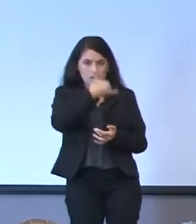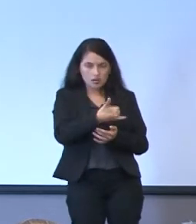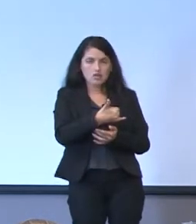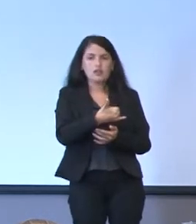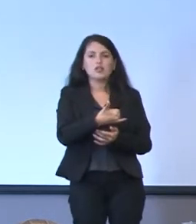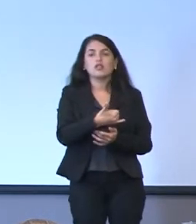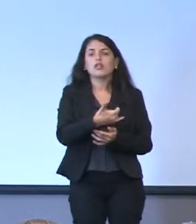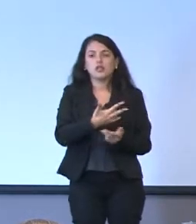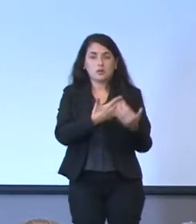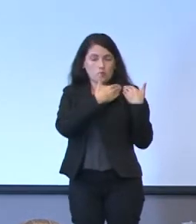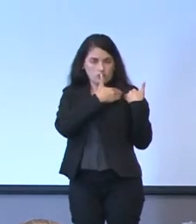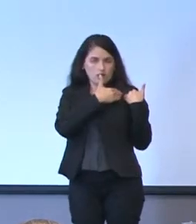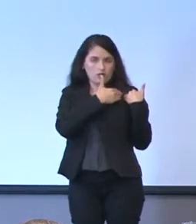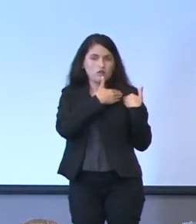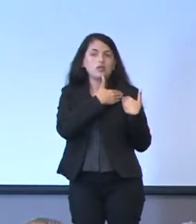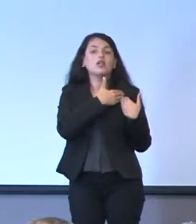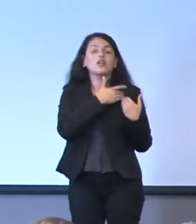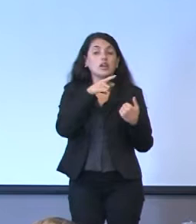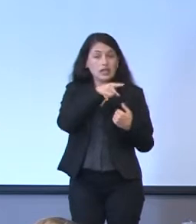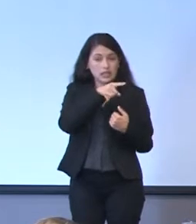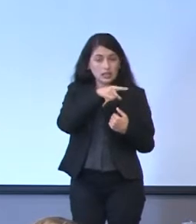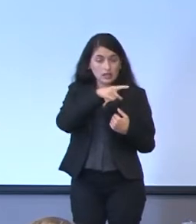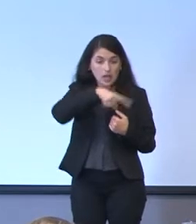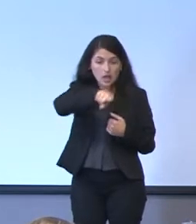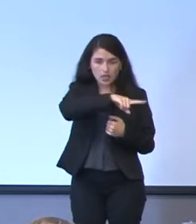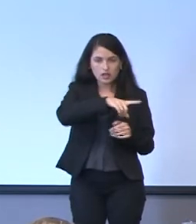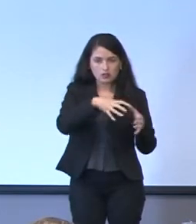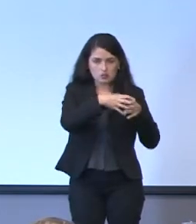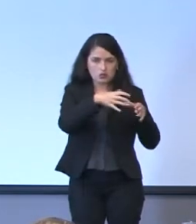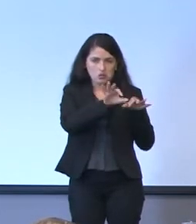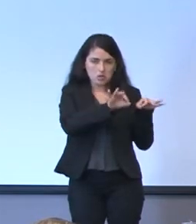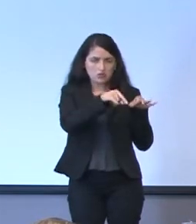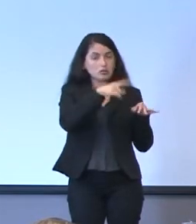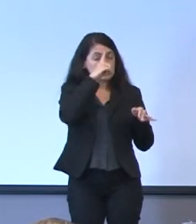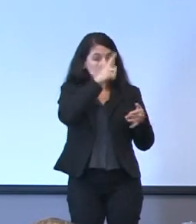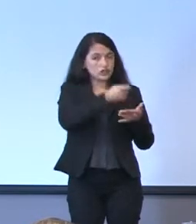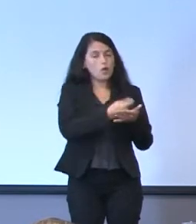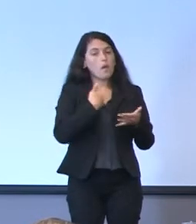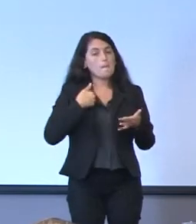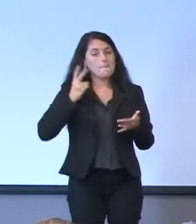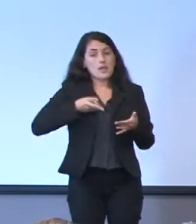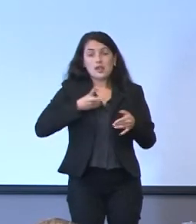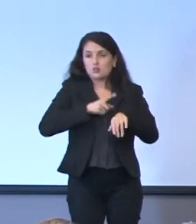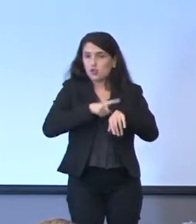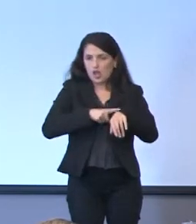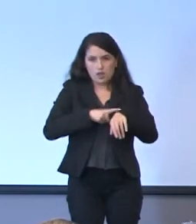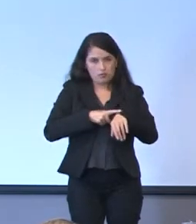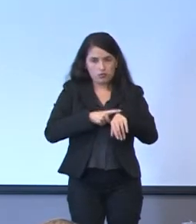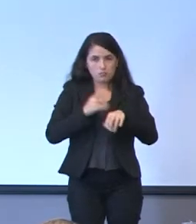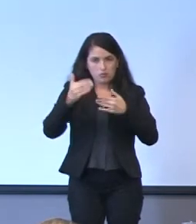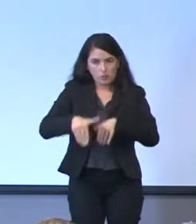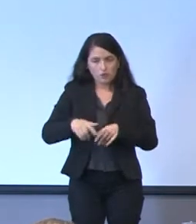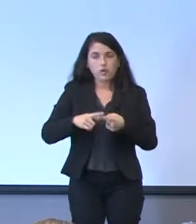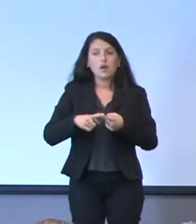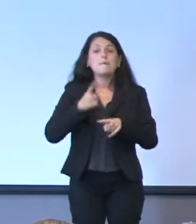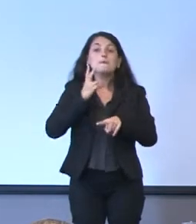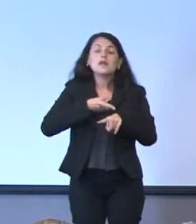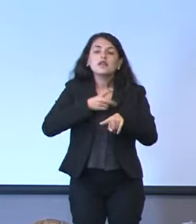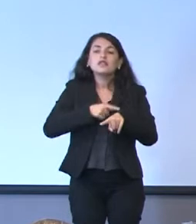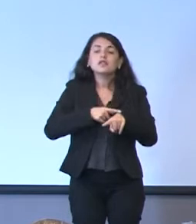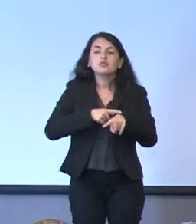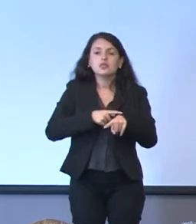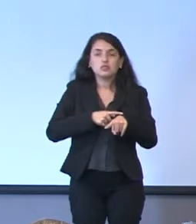prova, no mesmo prédio, né, dos outros candidatos, do mesmo tempo, mas eles